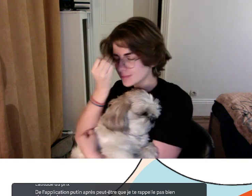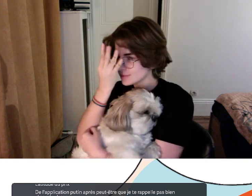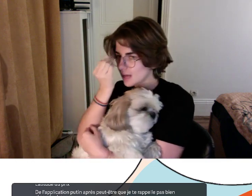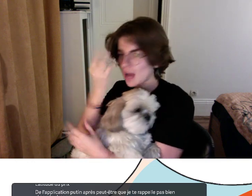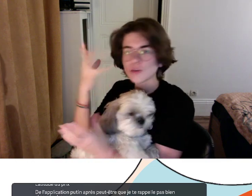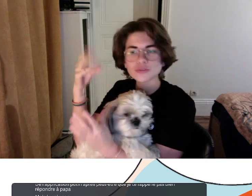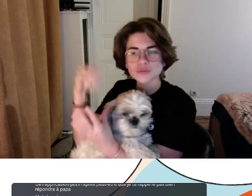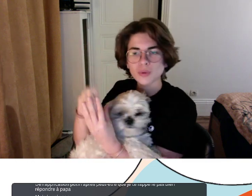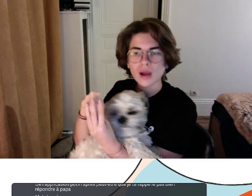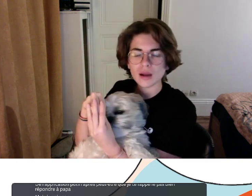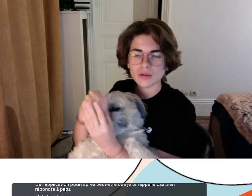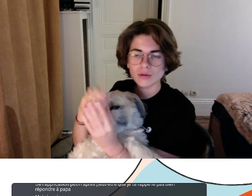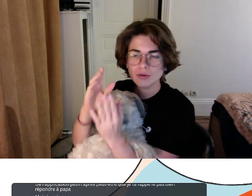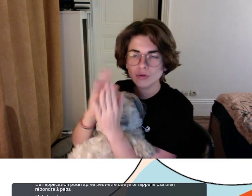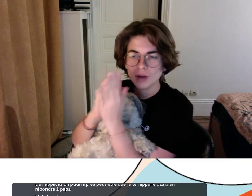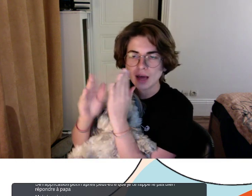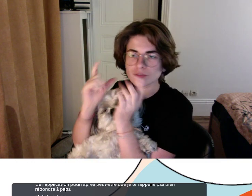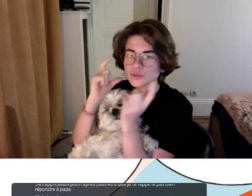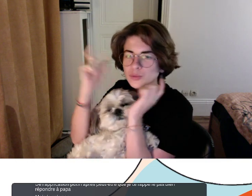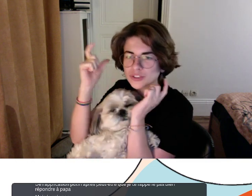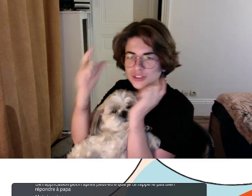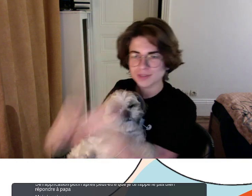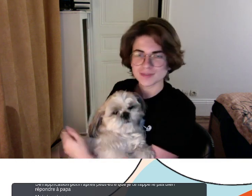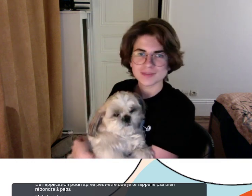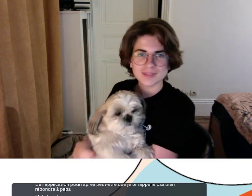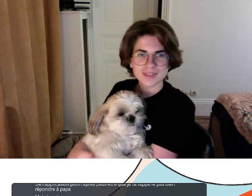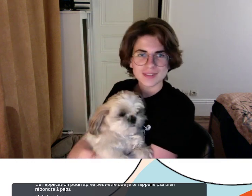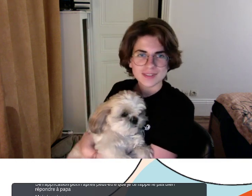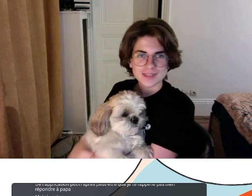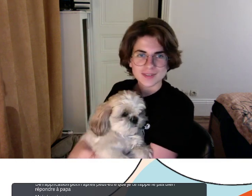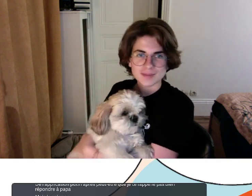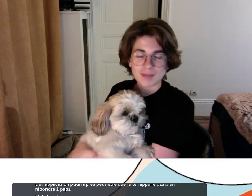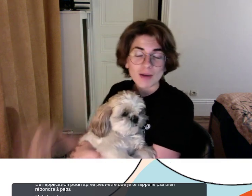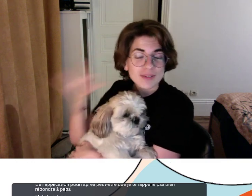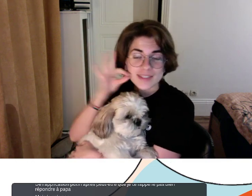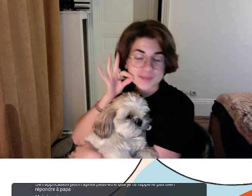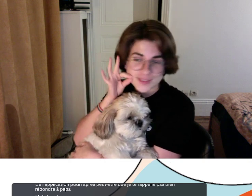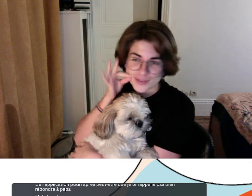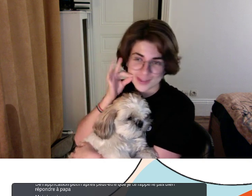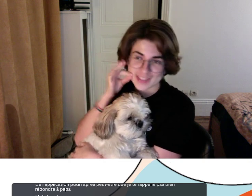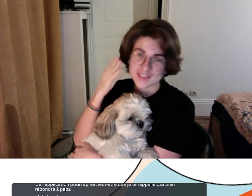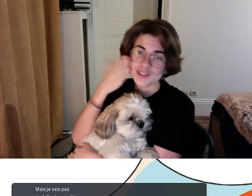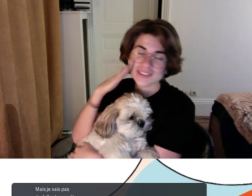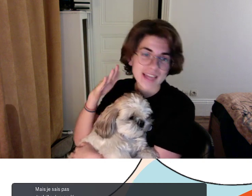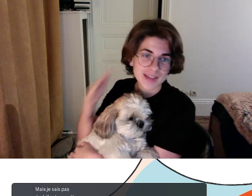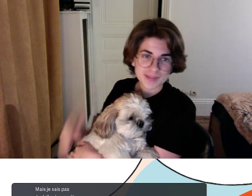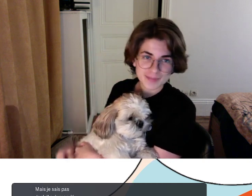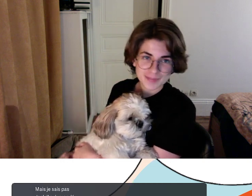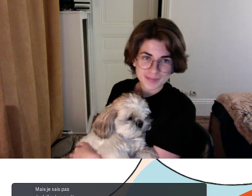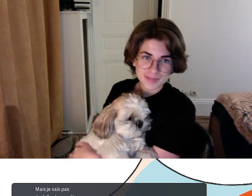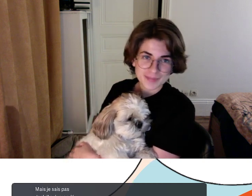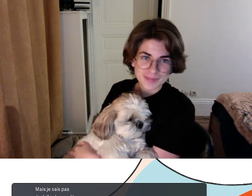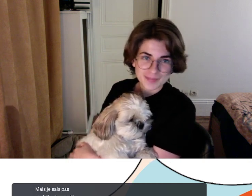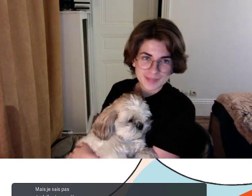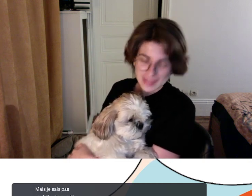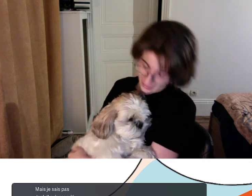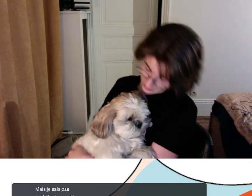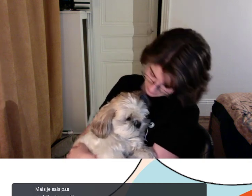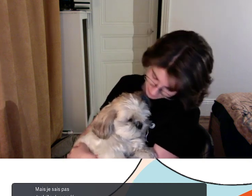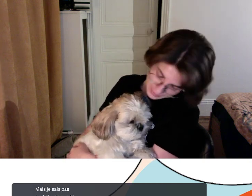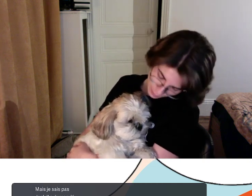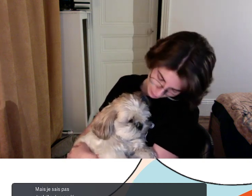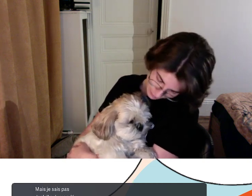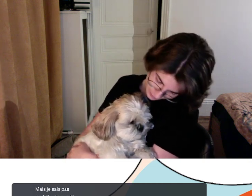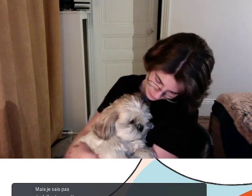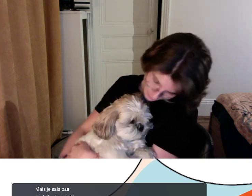Sweetie a rejoint le live Twitch. Bah oui, il est mignon, hein, je sais. Hein,